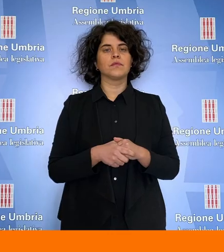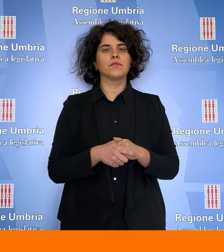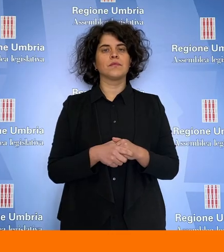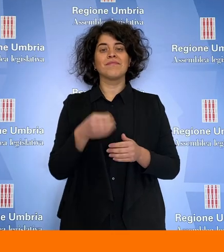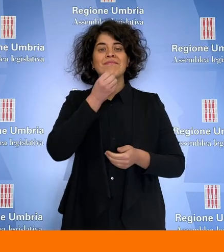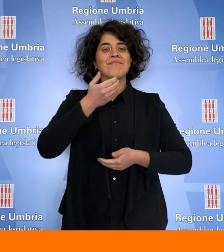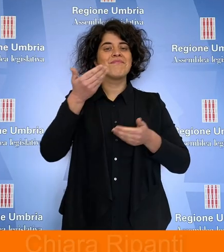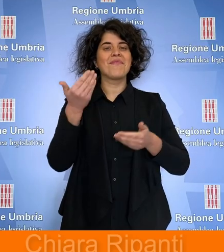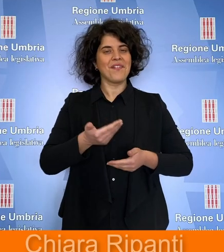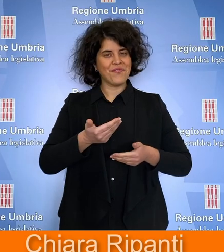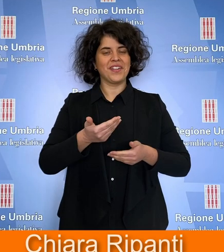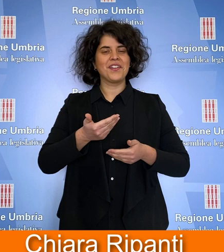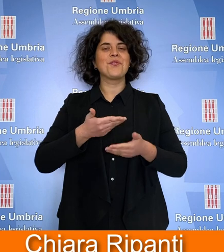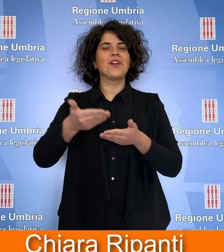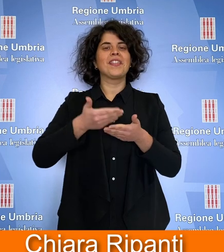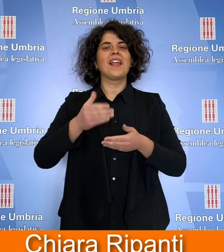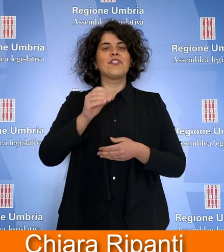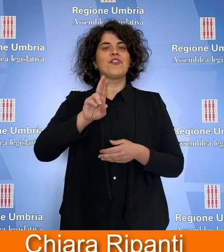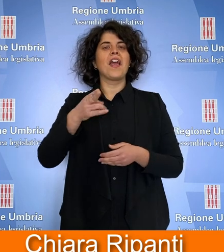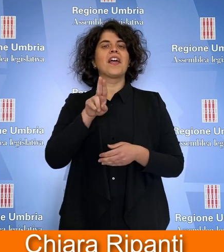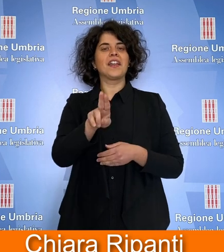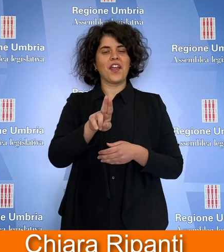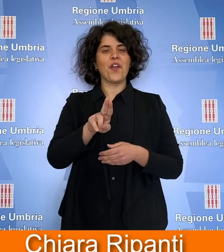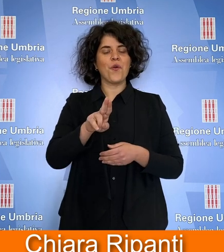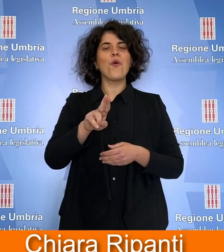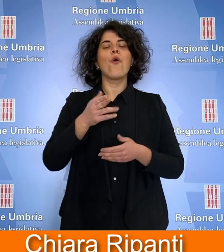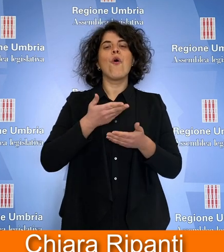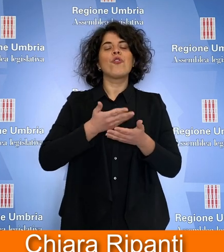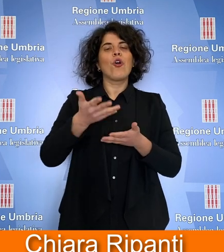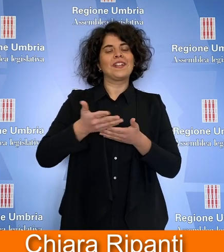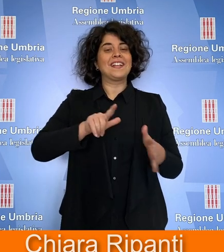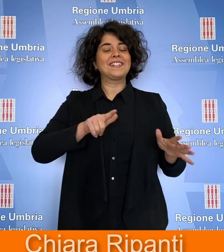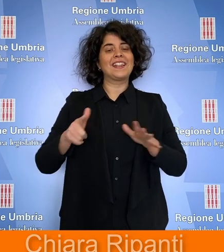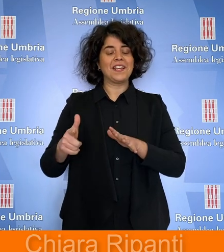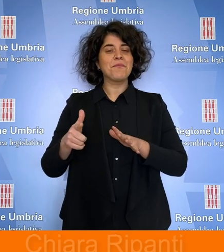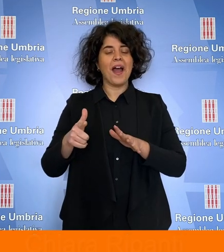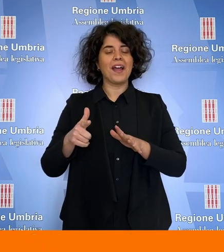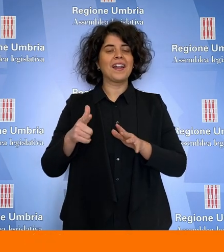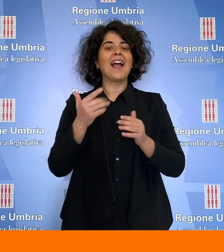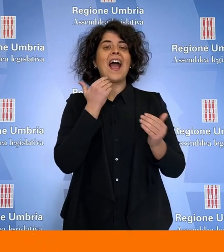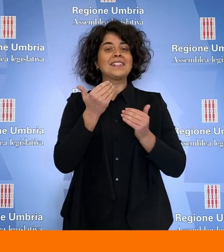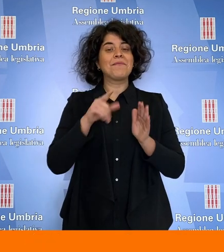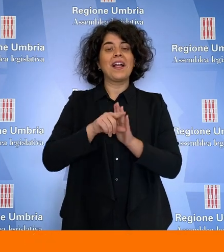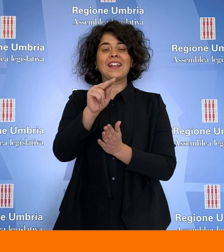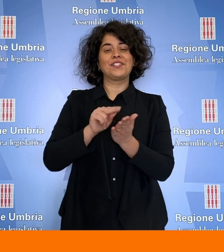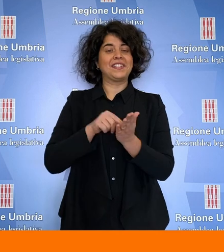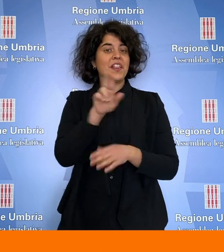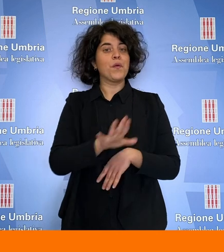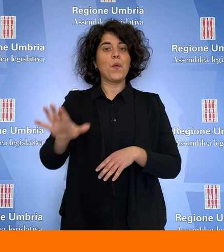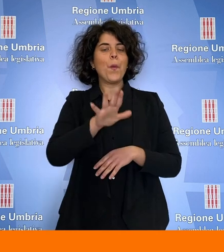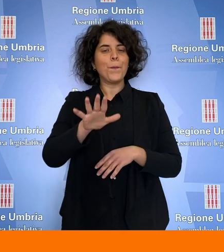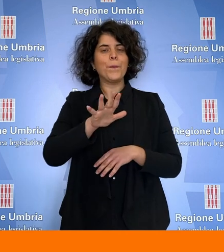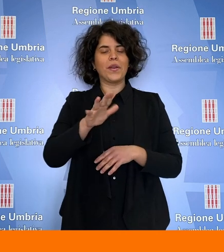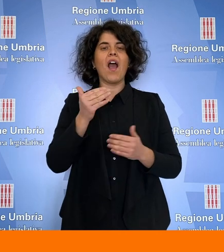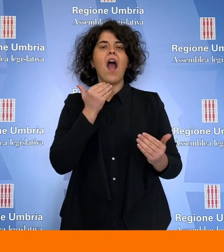Benvenuti a TeleCRU, notiziario settimanale dell'Assemblea Legislativa dell'Umbria. L'Aula di Palazzo Cesaroni